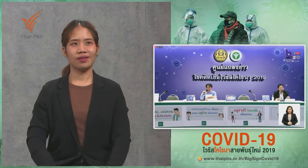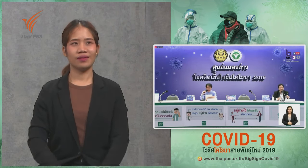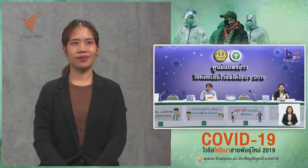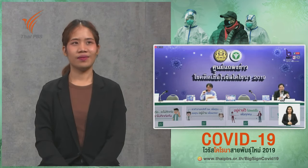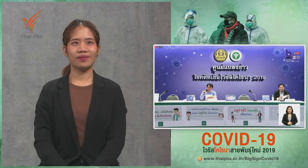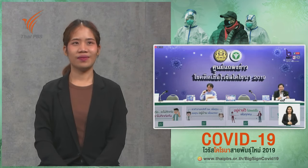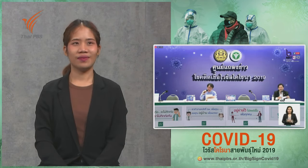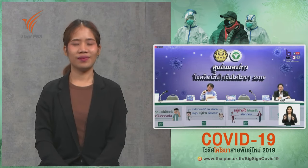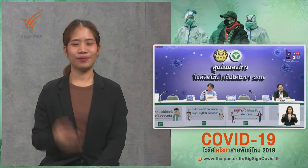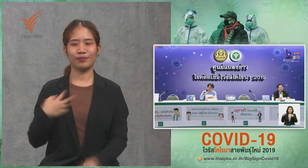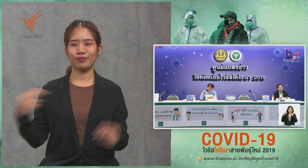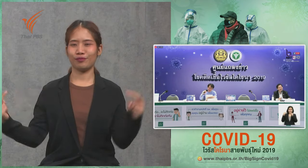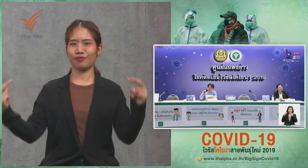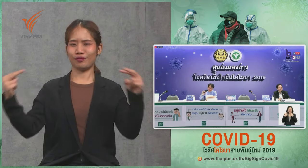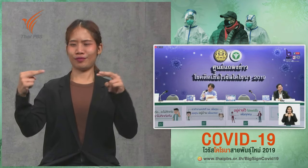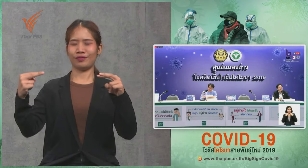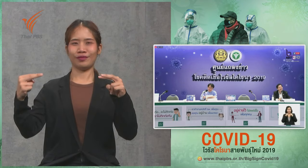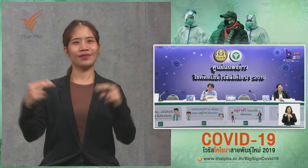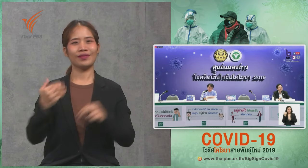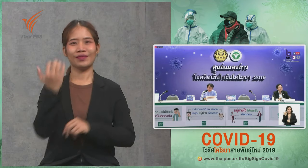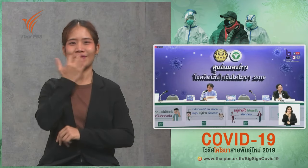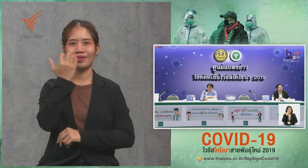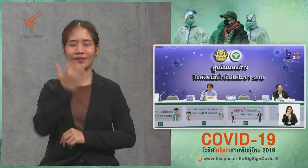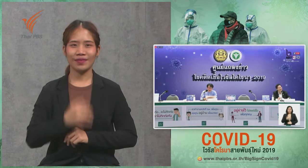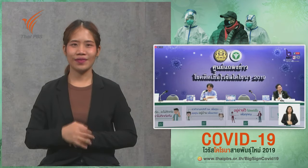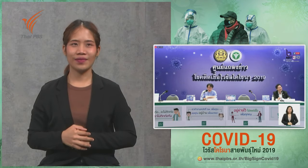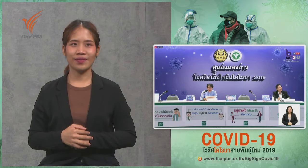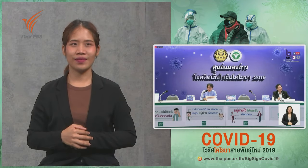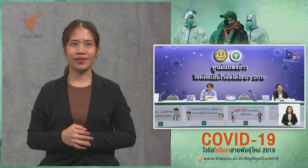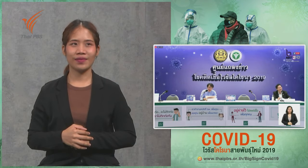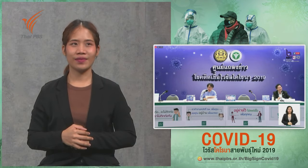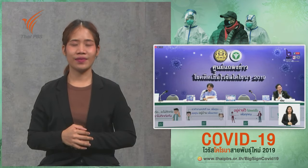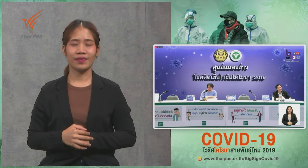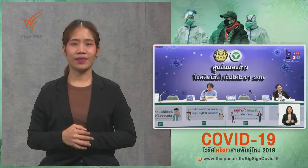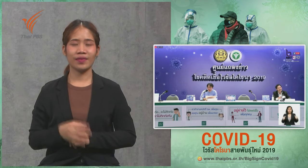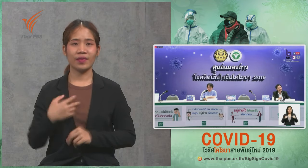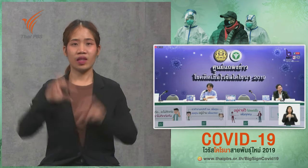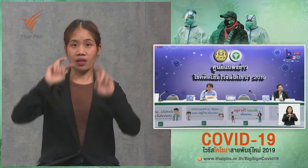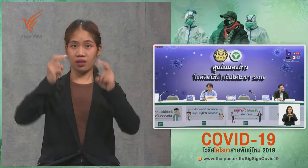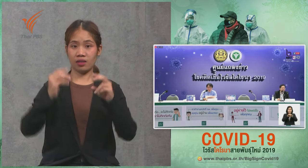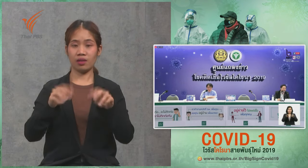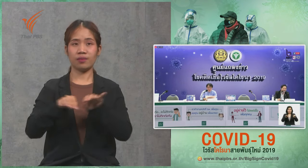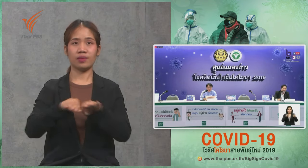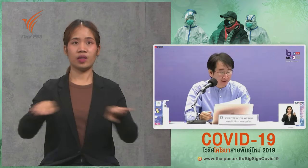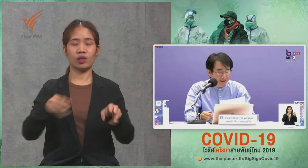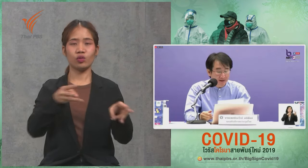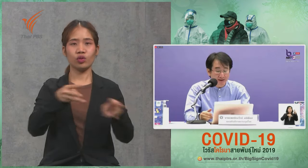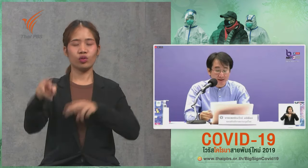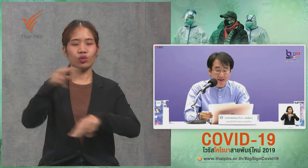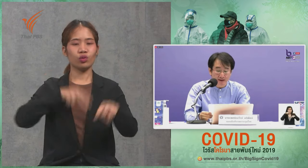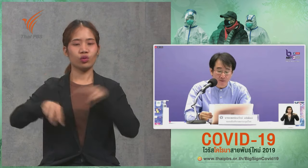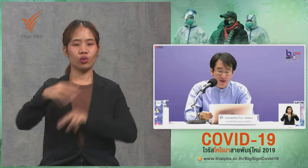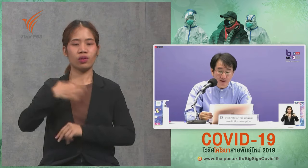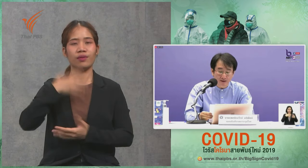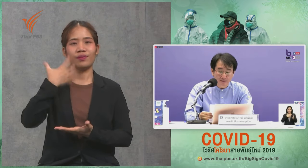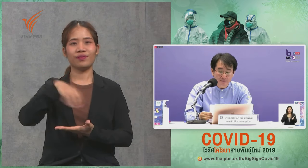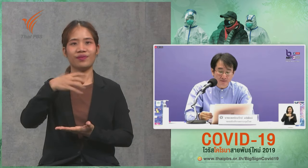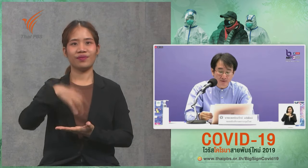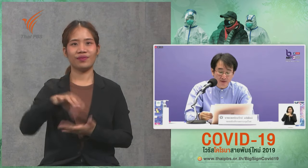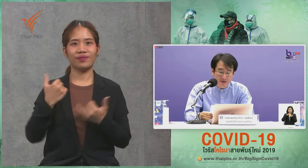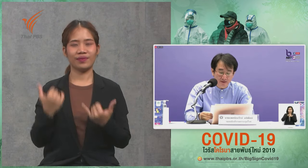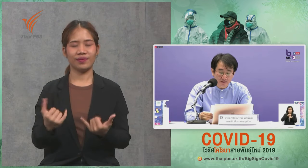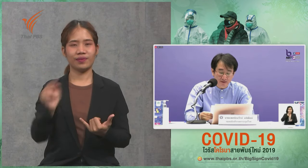เดี๋ยวมองหน้ากันรอบนึงก่อนนะครับในเรื่องของมาตรฐานในการตรวจนะครับอยากจะเรียนอย่างนี้นะครับว่า